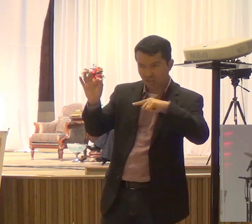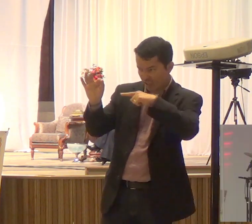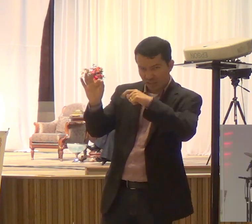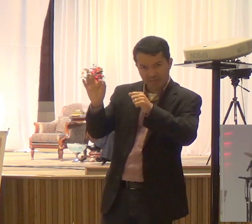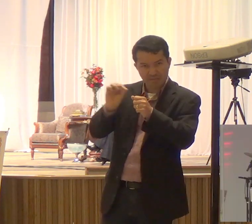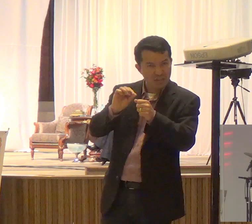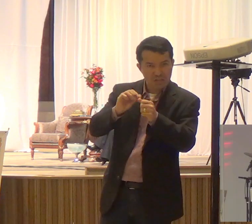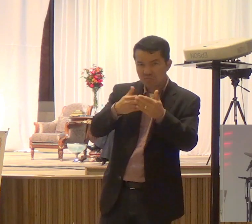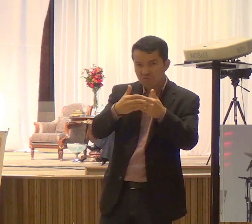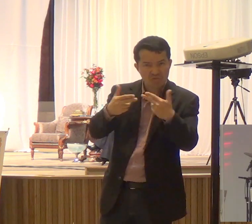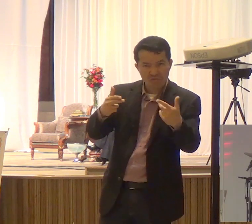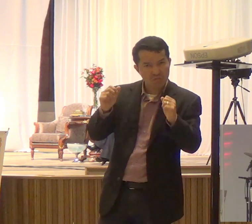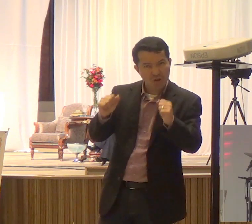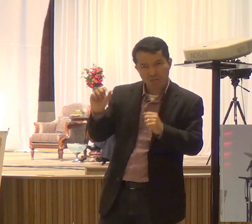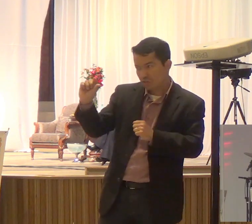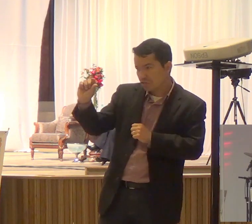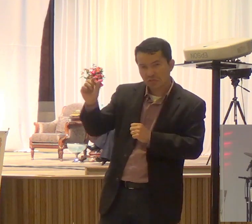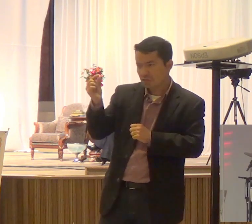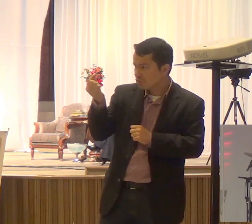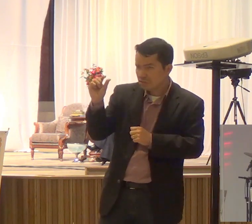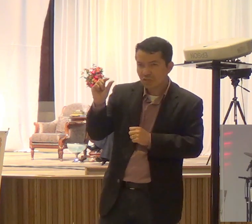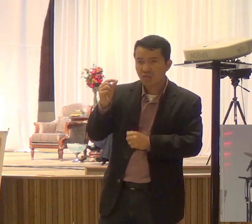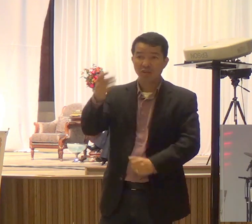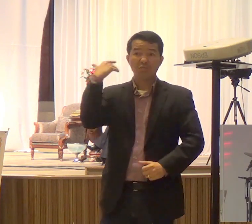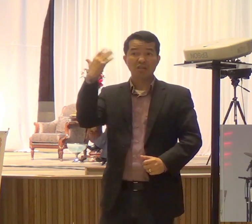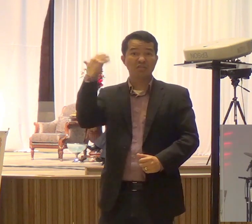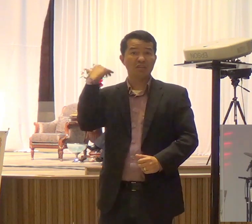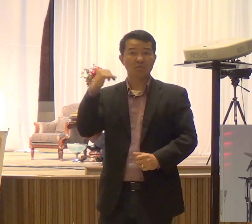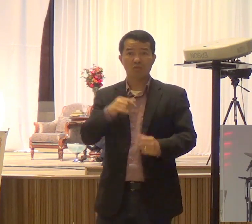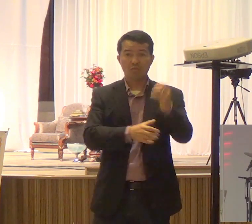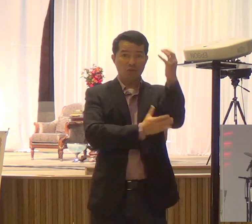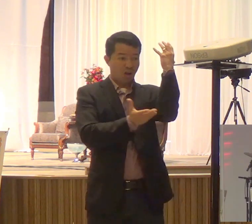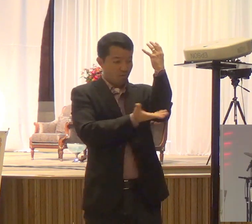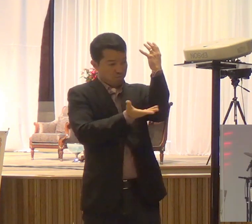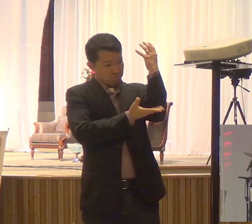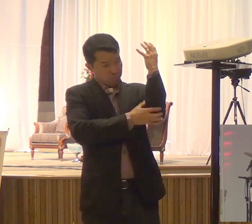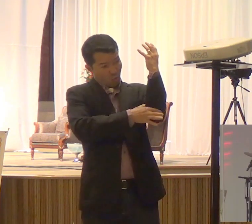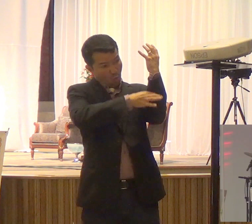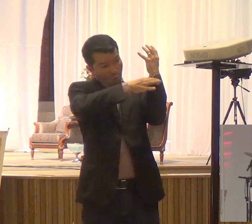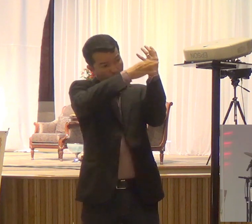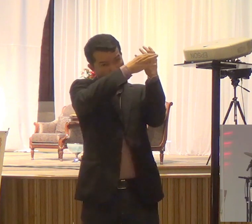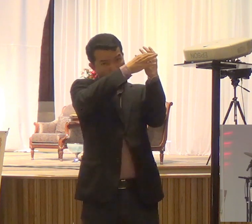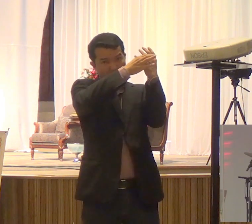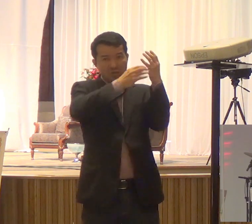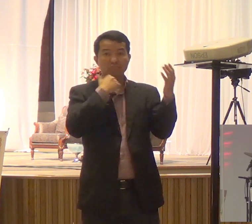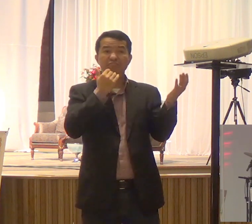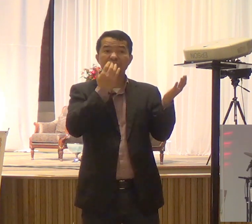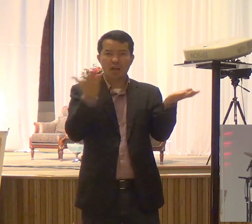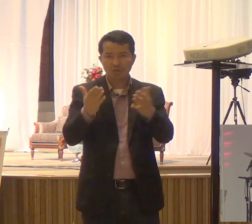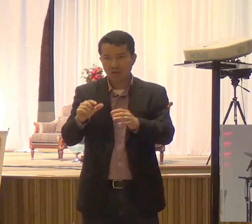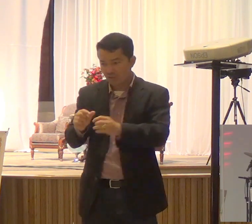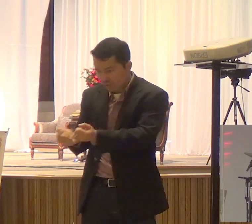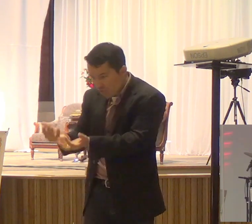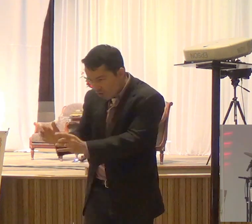Serve para alguma coisa? Se já não prestava muito como madeira boa antes, serve para alguma